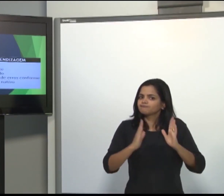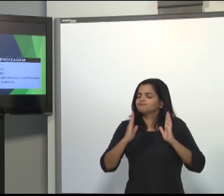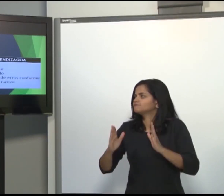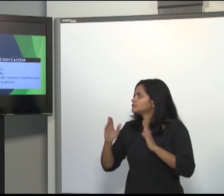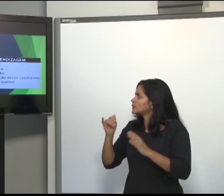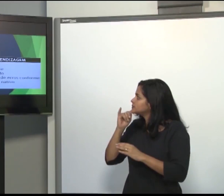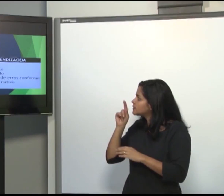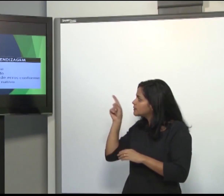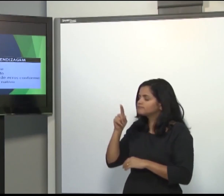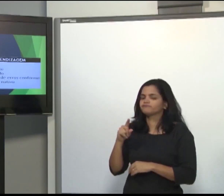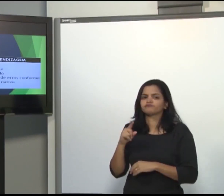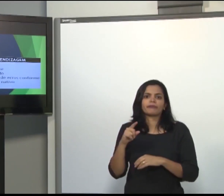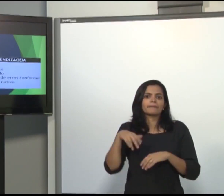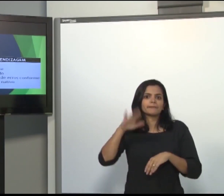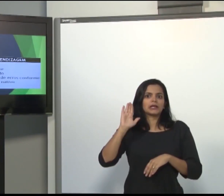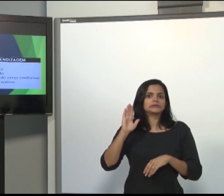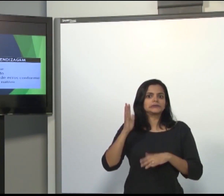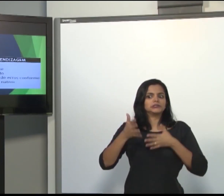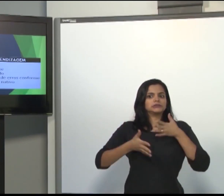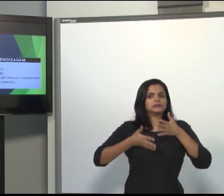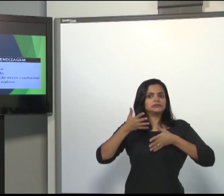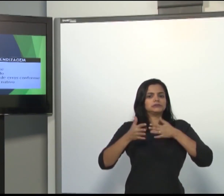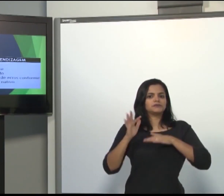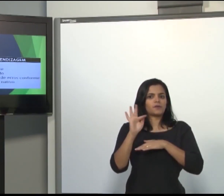exemplo, é mais formal.